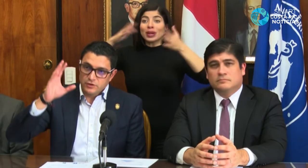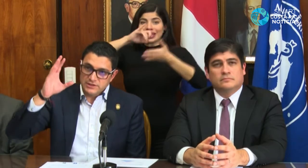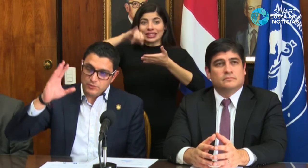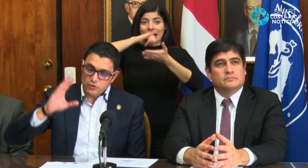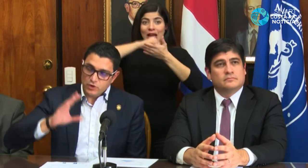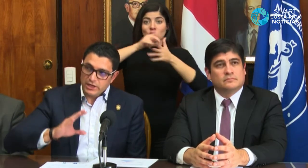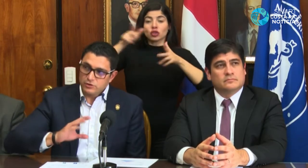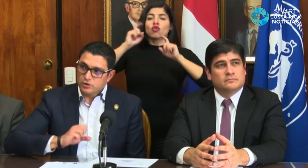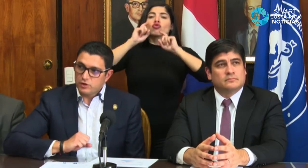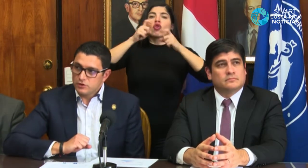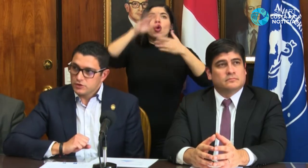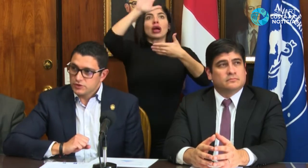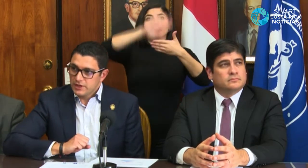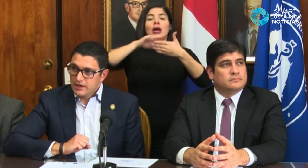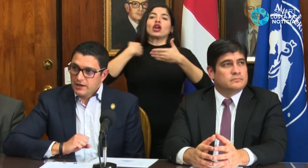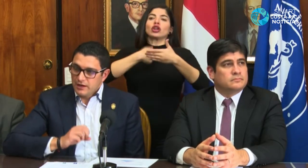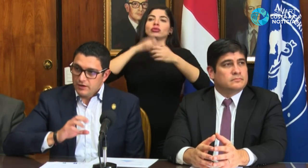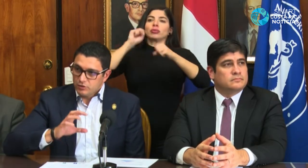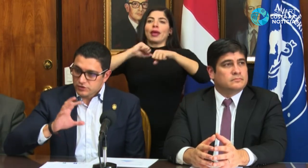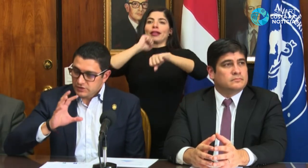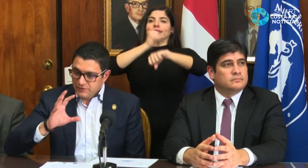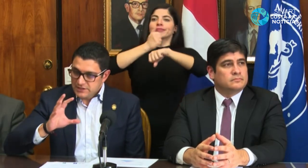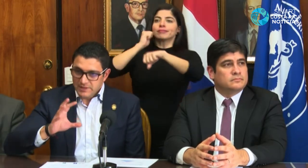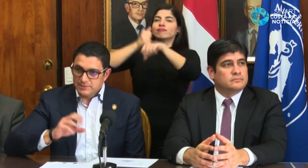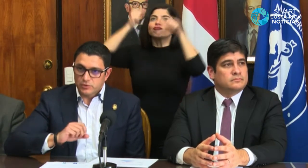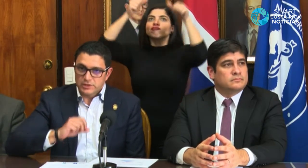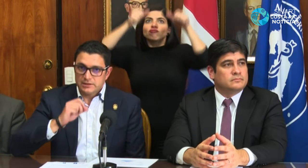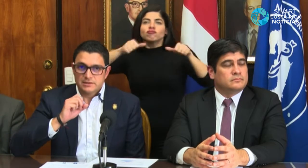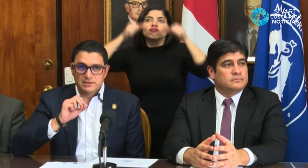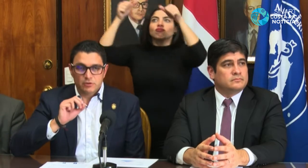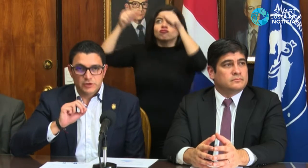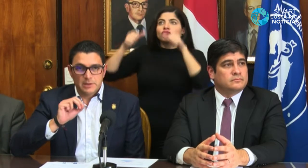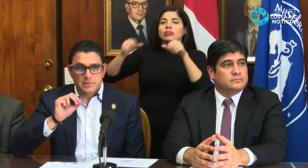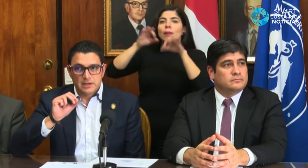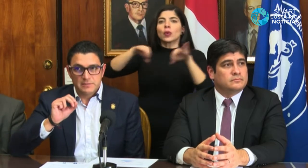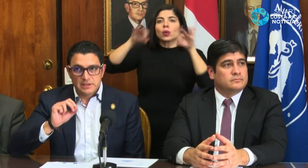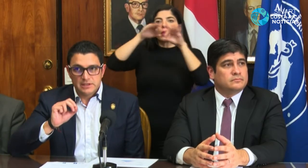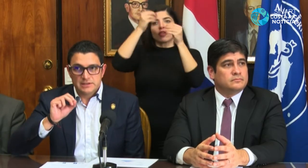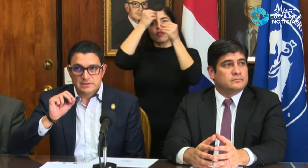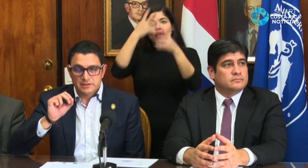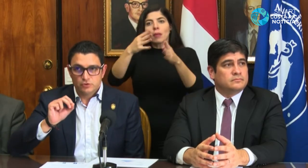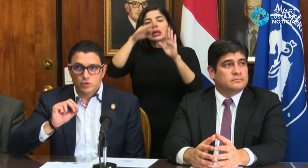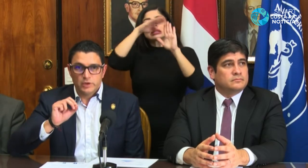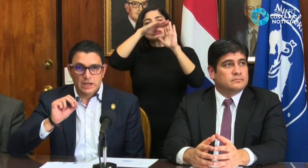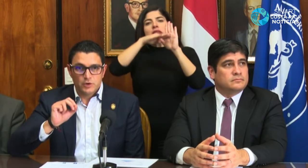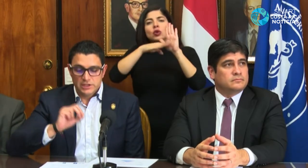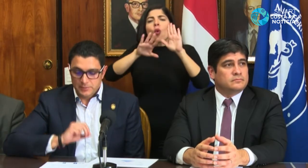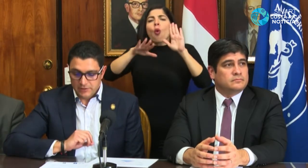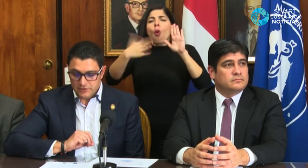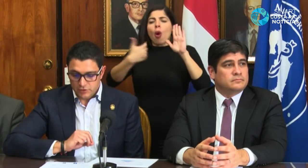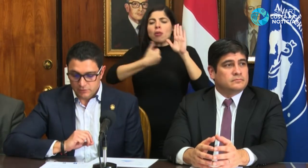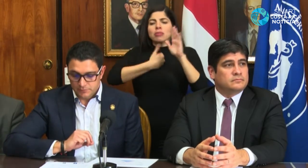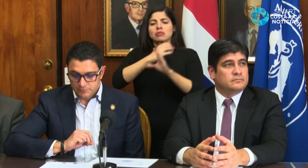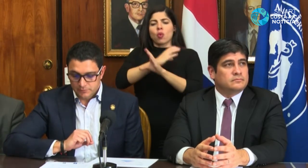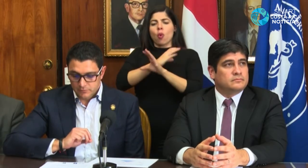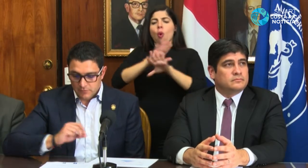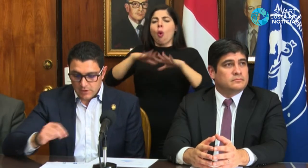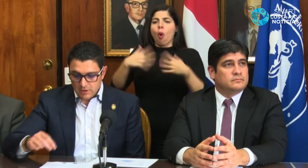en donde estamos colocando todos los afiches más importantes que contemplan las medidas de autocuidado y de